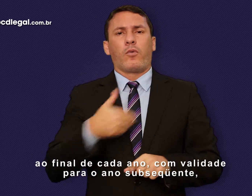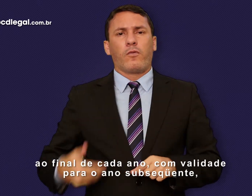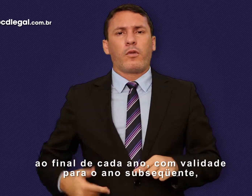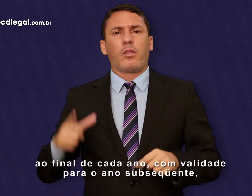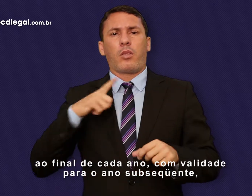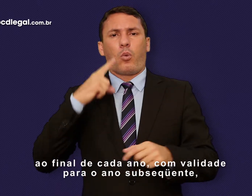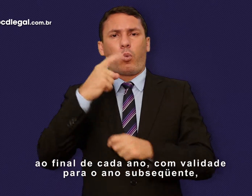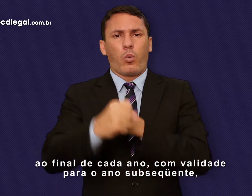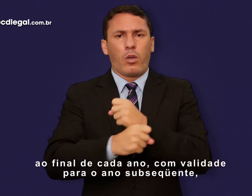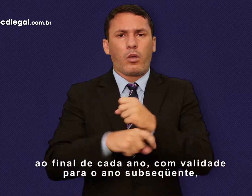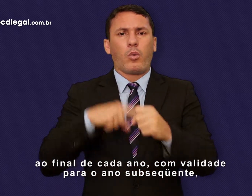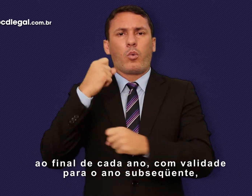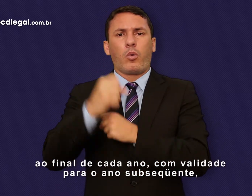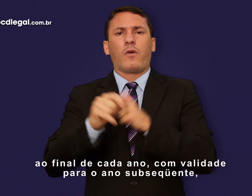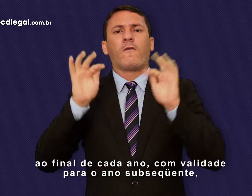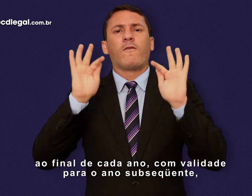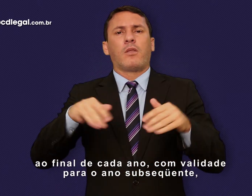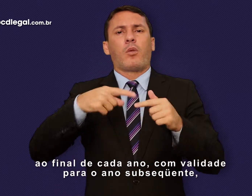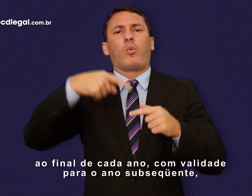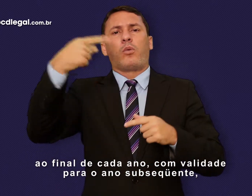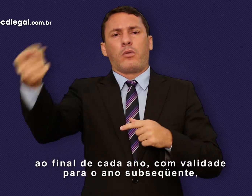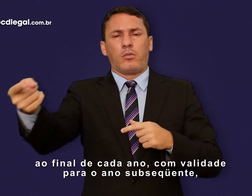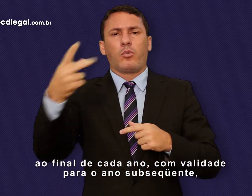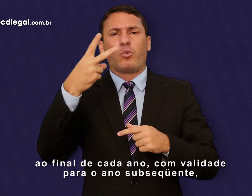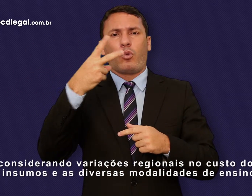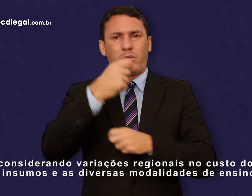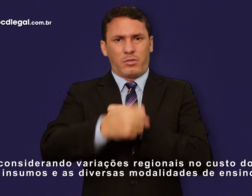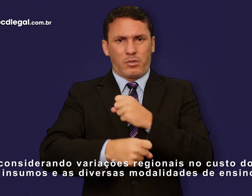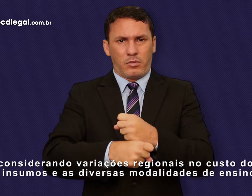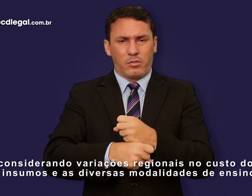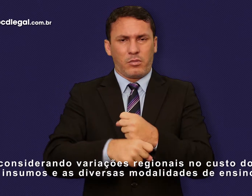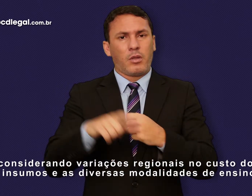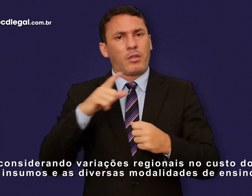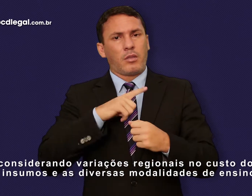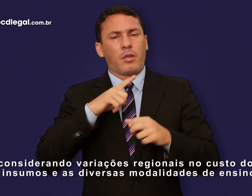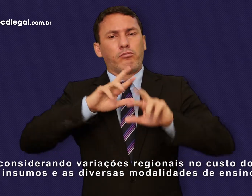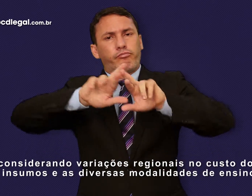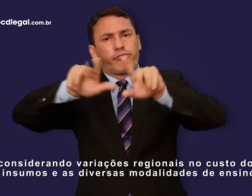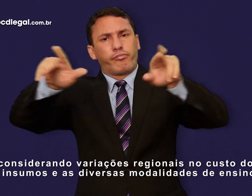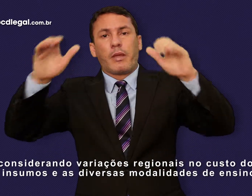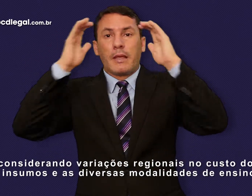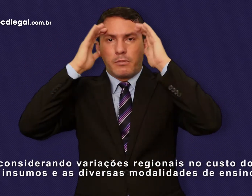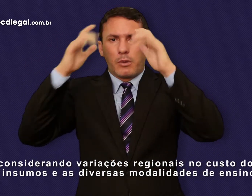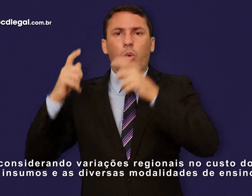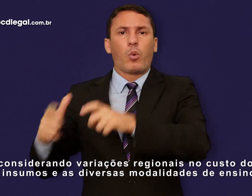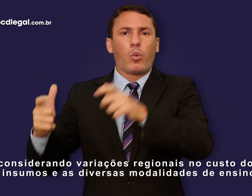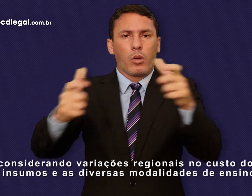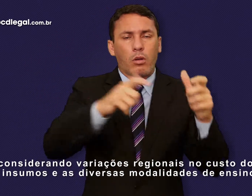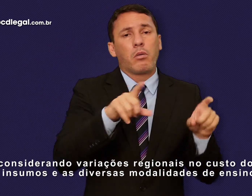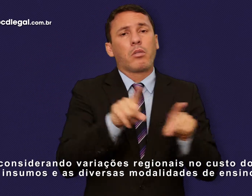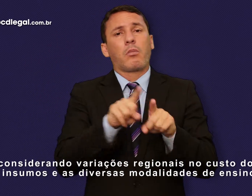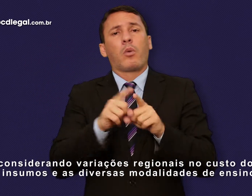final de cada ano com validade para o ano subsequente, considerando variações regionais no custo dos insumos e